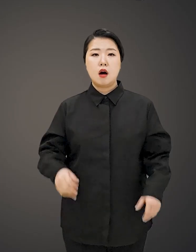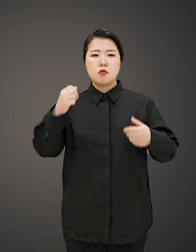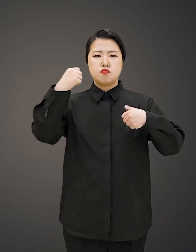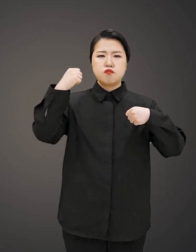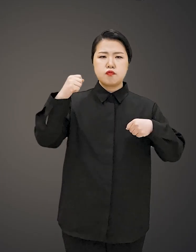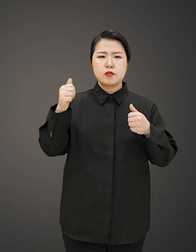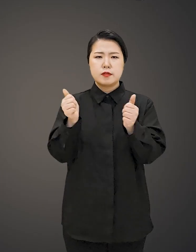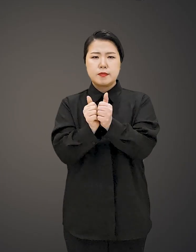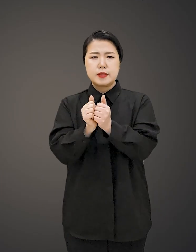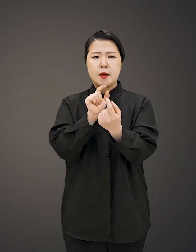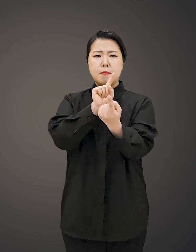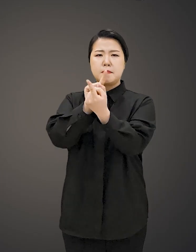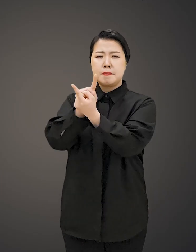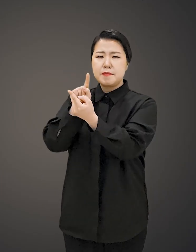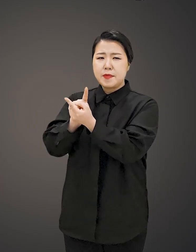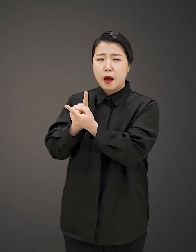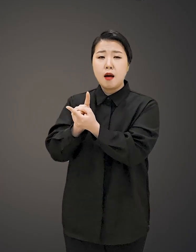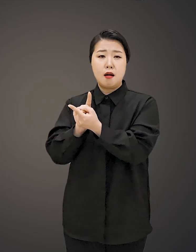제비 같은 아저씨들과